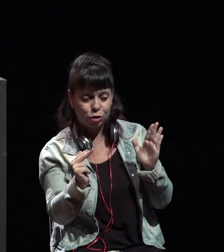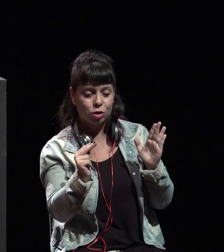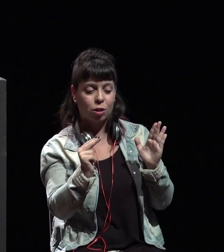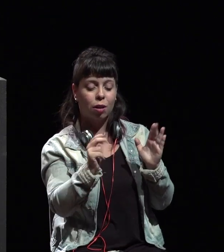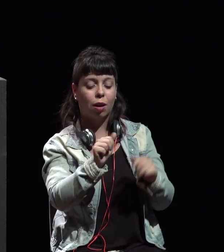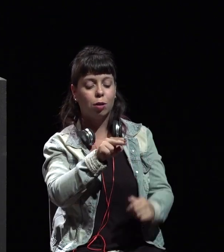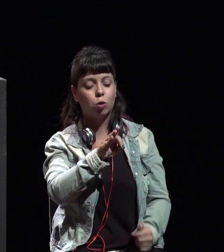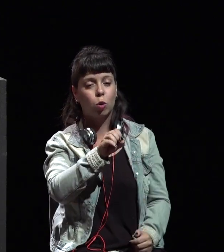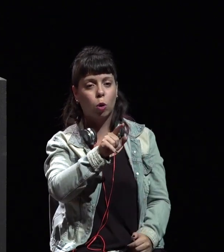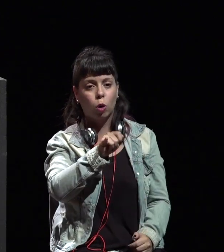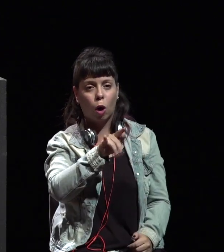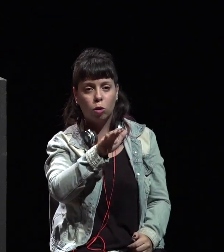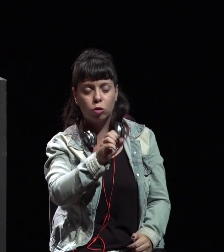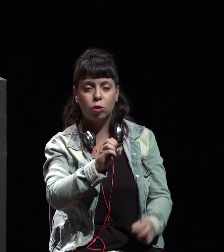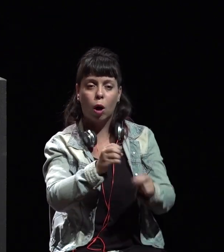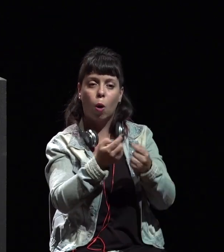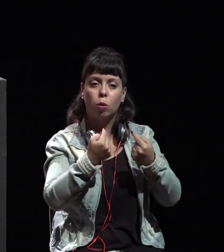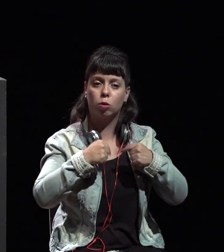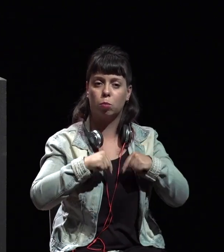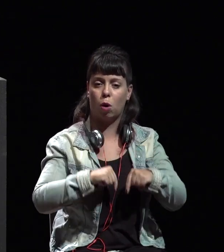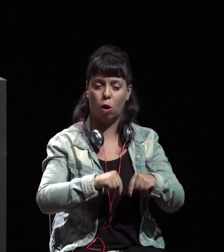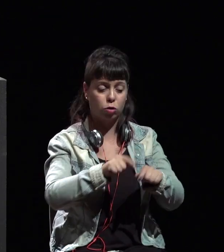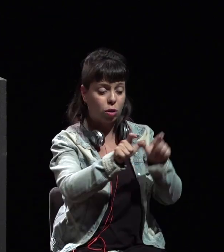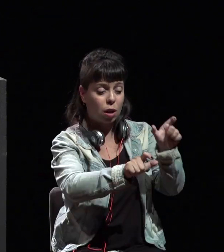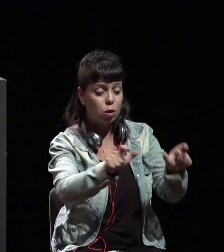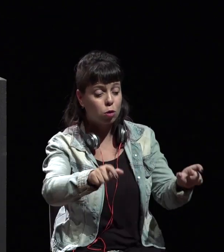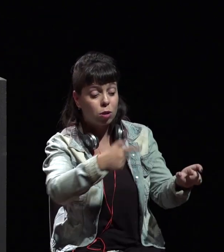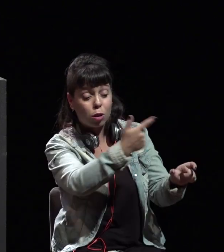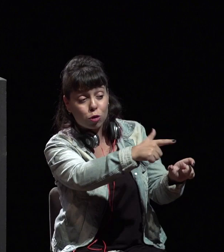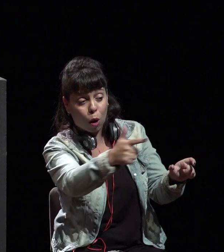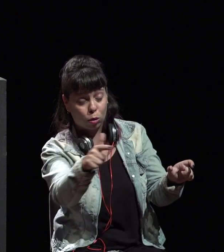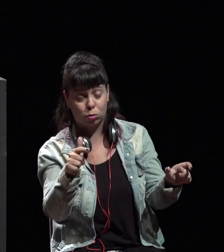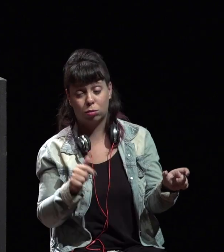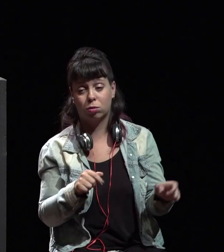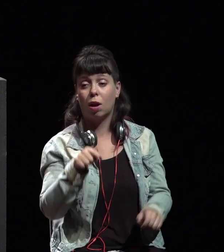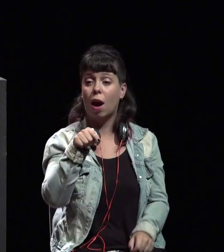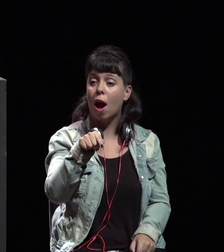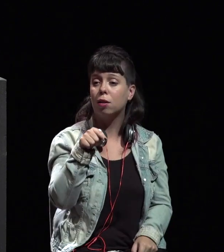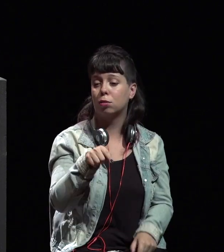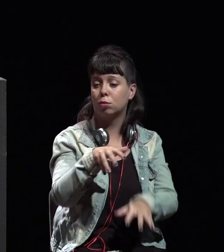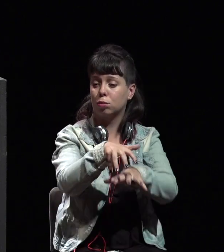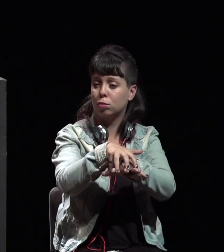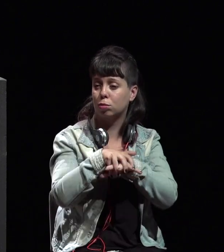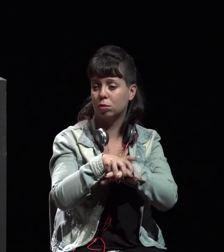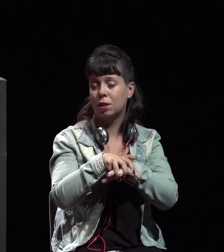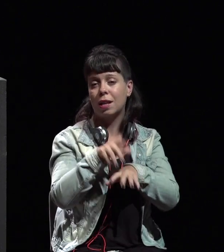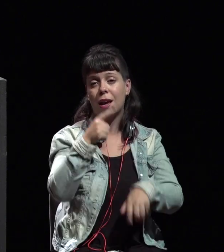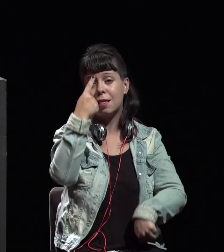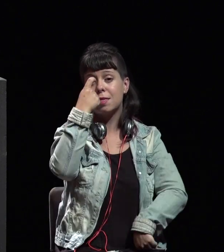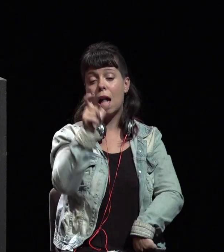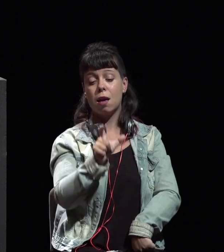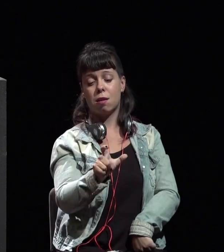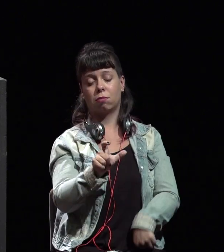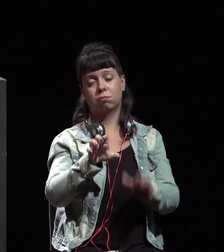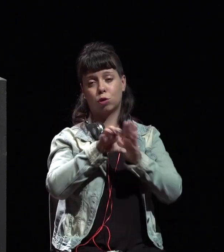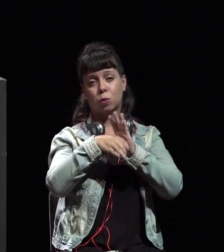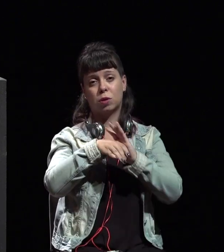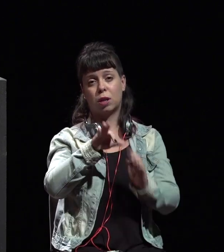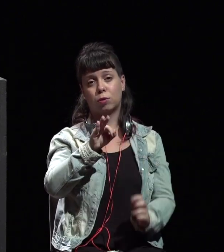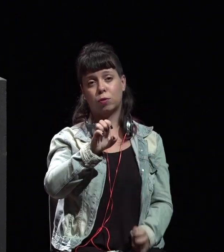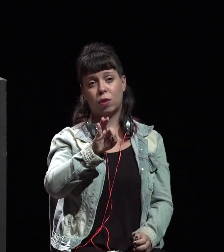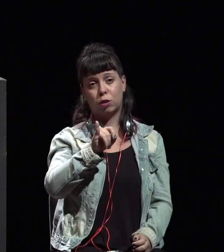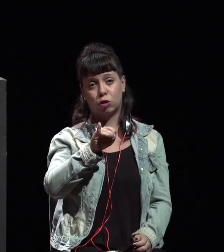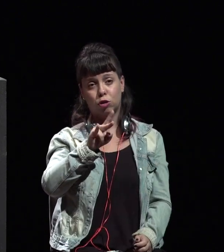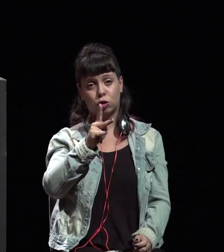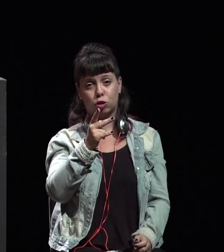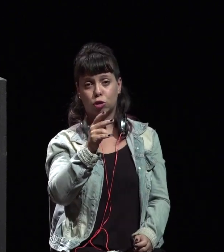é esse precisamente o caso mencionado na formação colonial da noção de fetiche, entre outras, né, que se estabelece a revelia e a